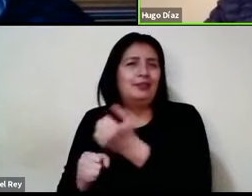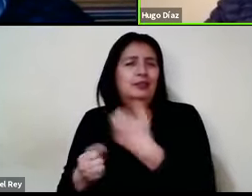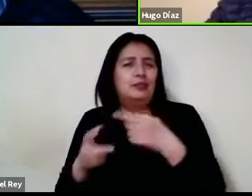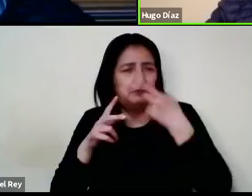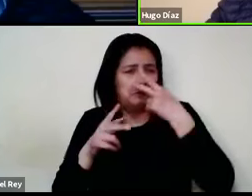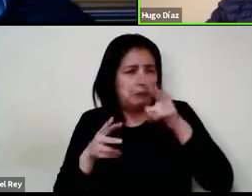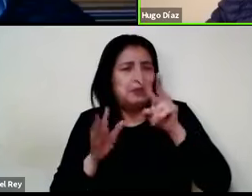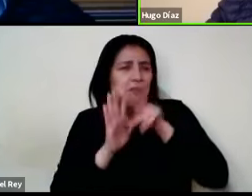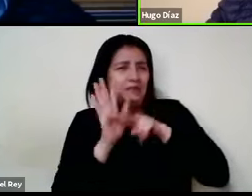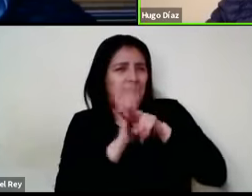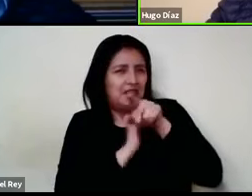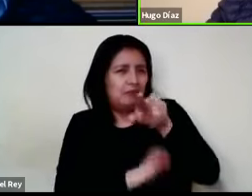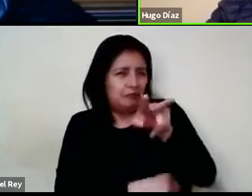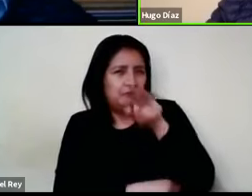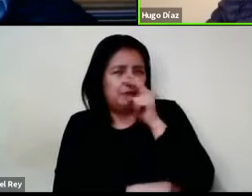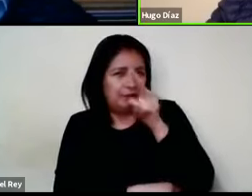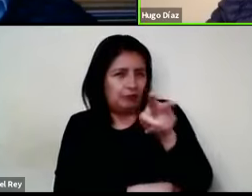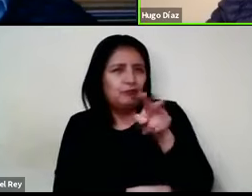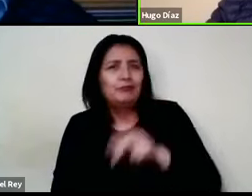video.